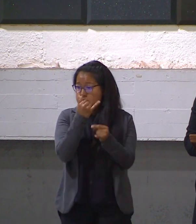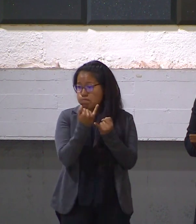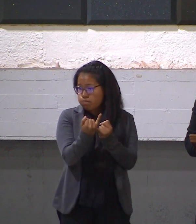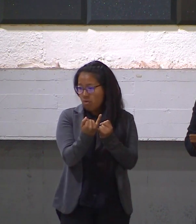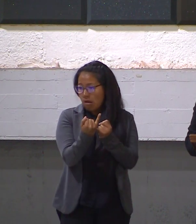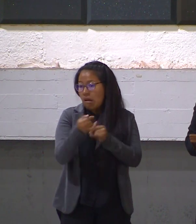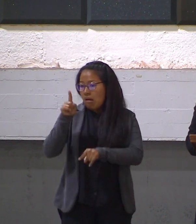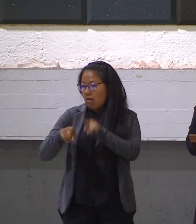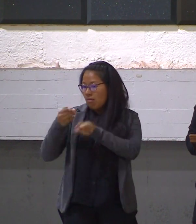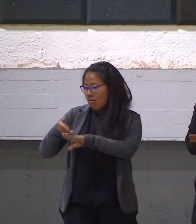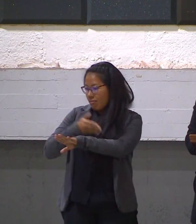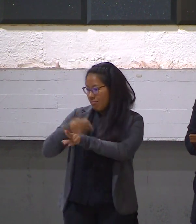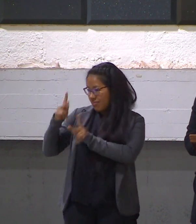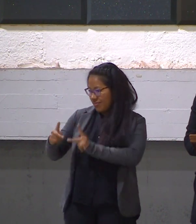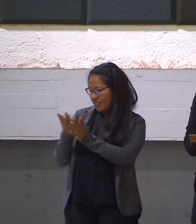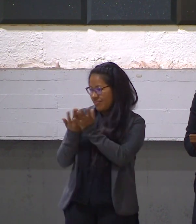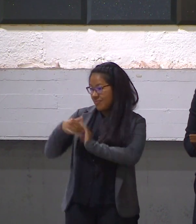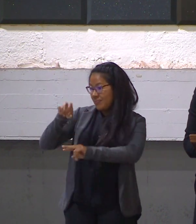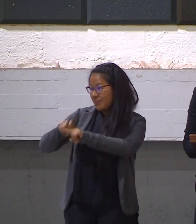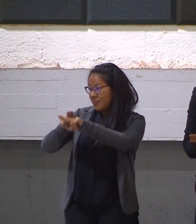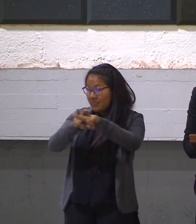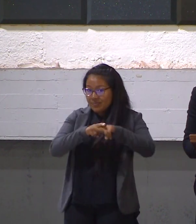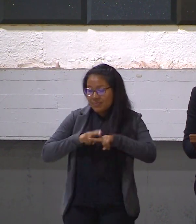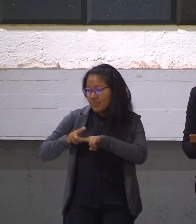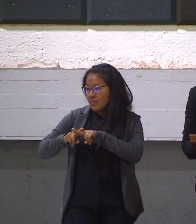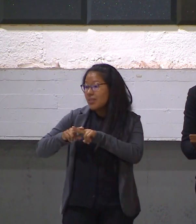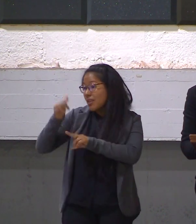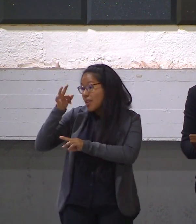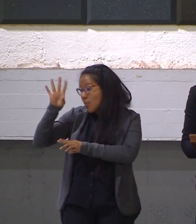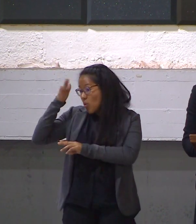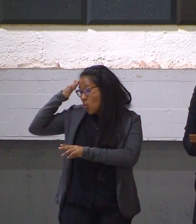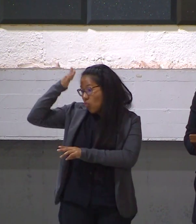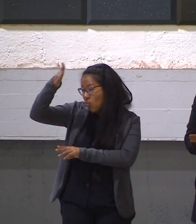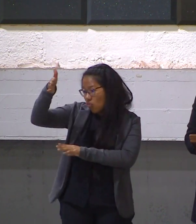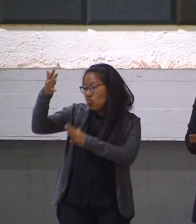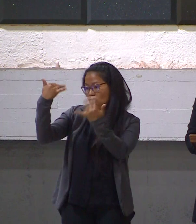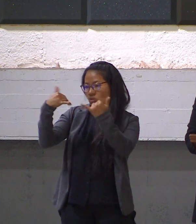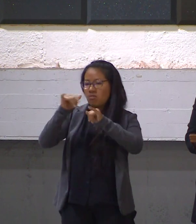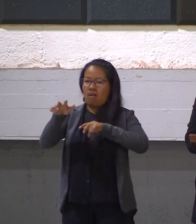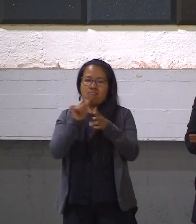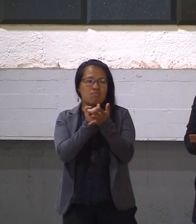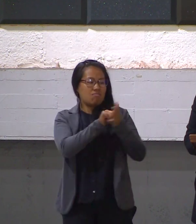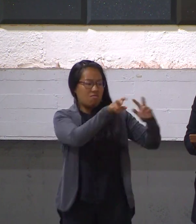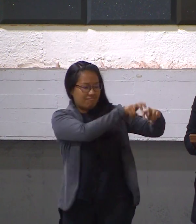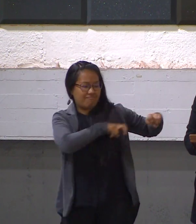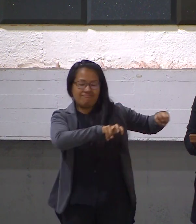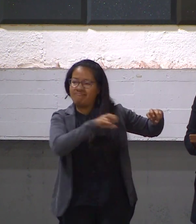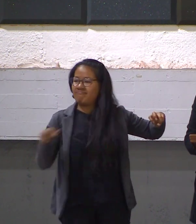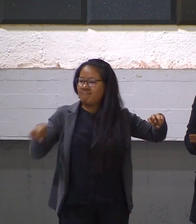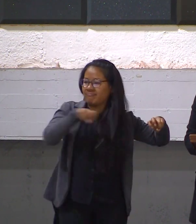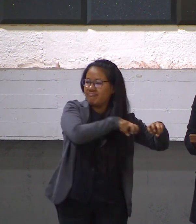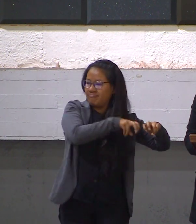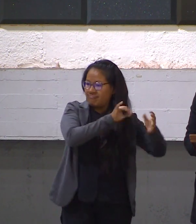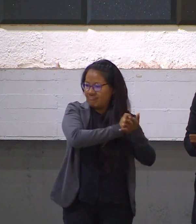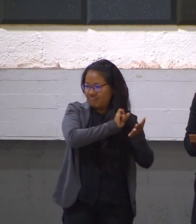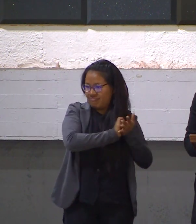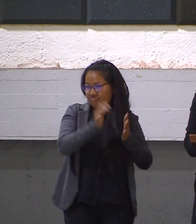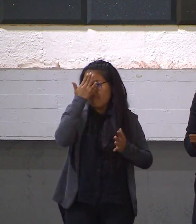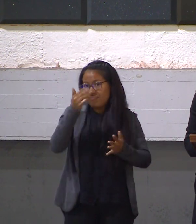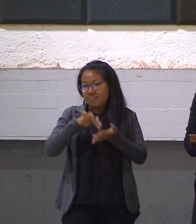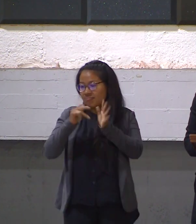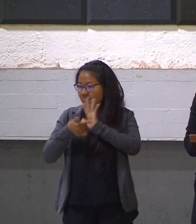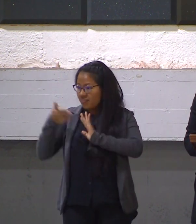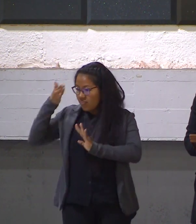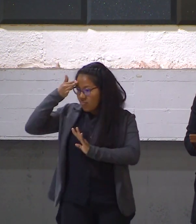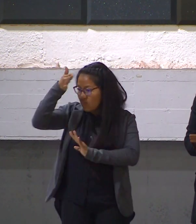muchos de los estudiantes que están sentados en algún momento estarán también acá en la mesa estarán hablando porque el futuro de la facultad